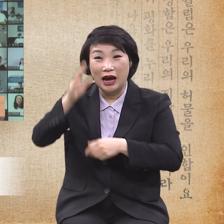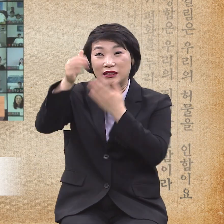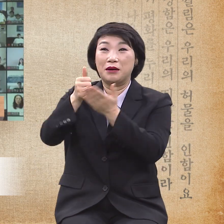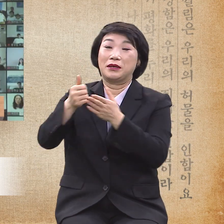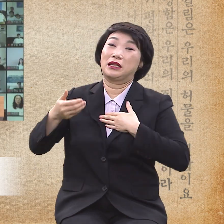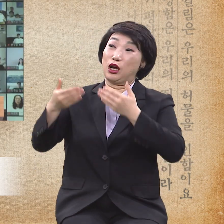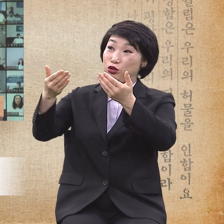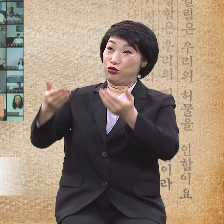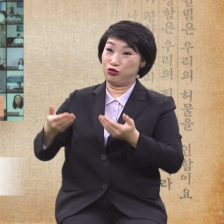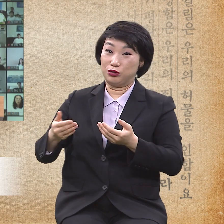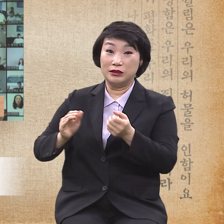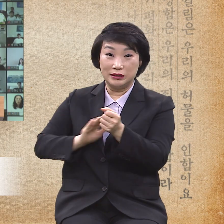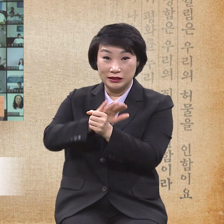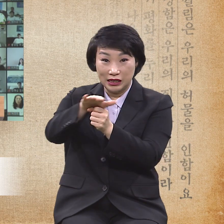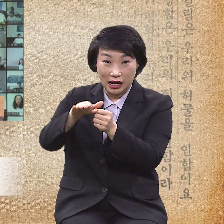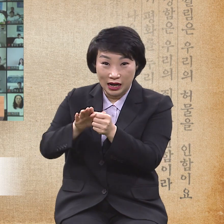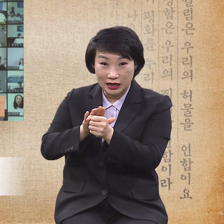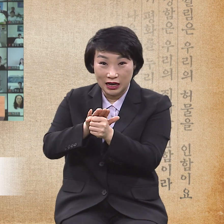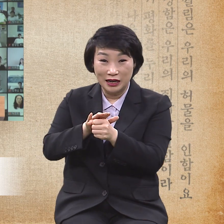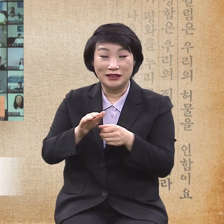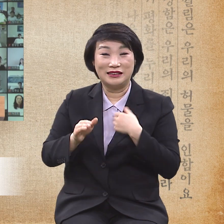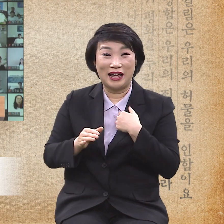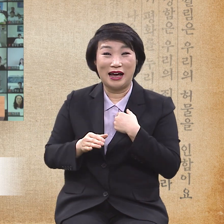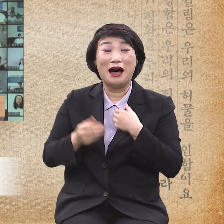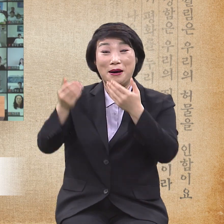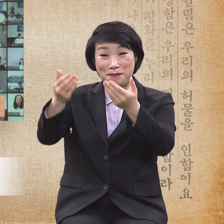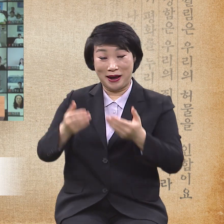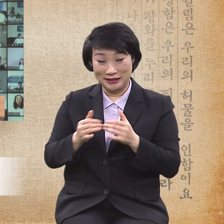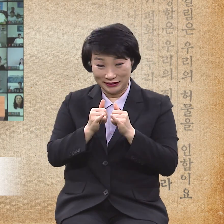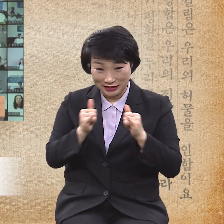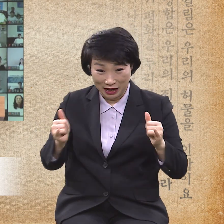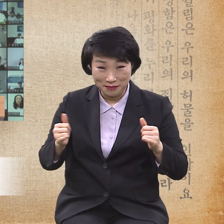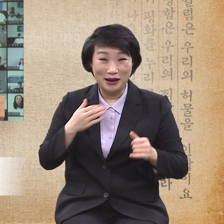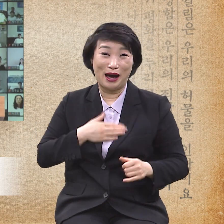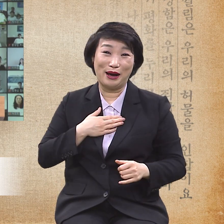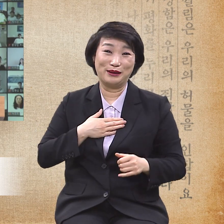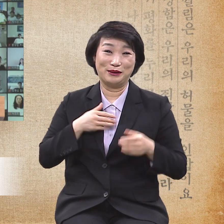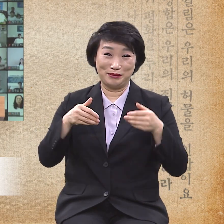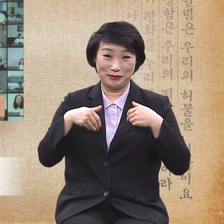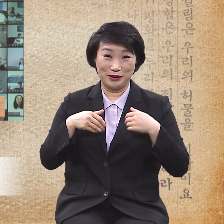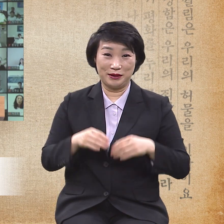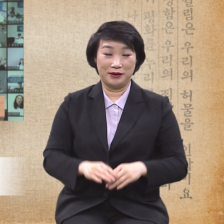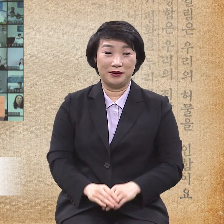하나님이 내게 주신 사랑을 내가 받은 자임을 알아야 합니다.